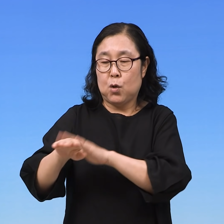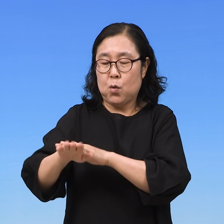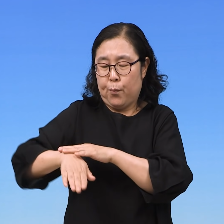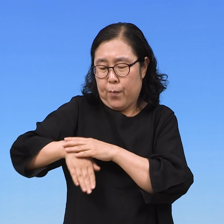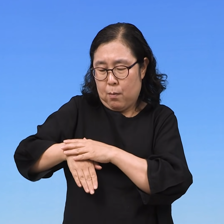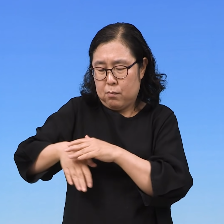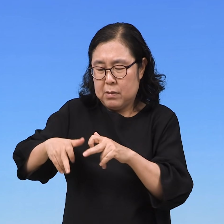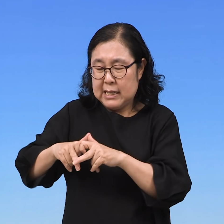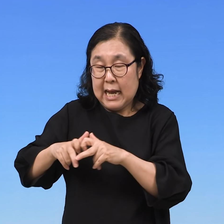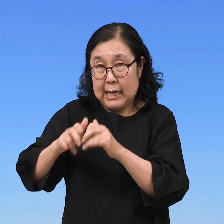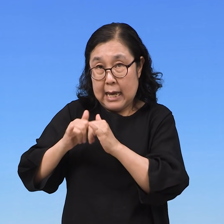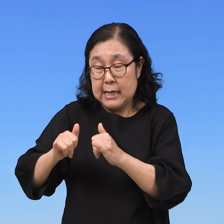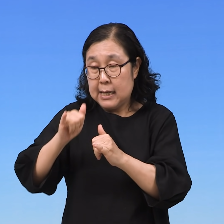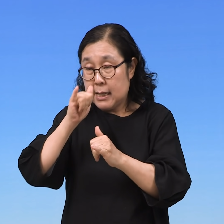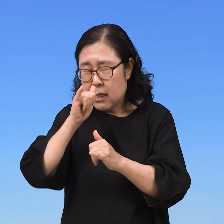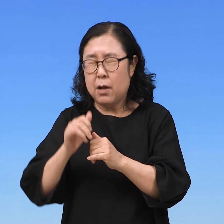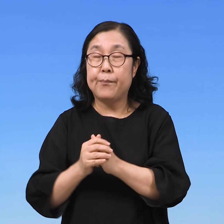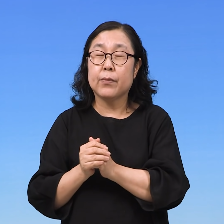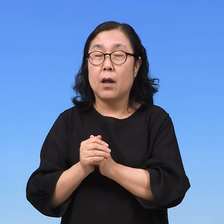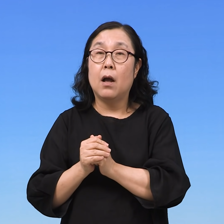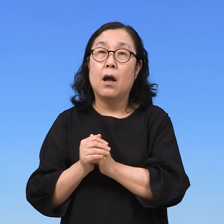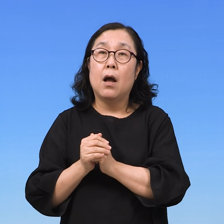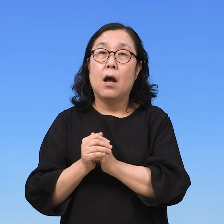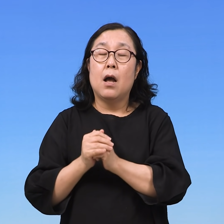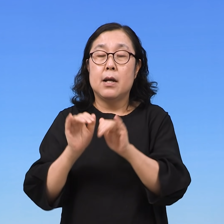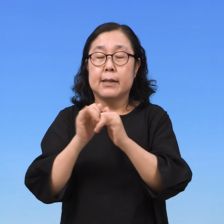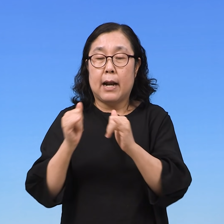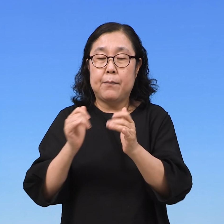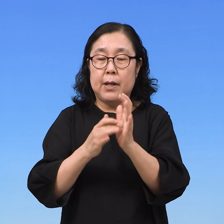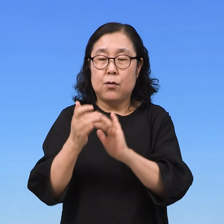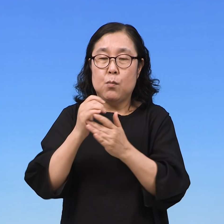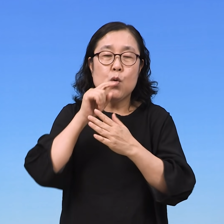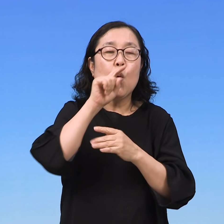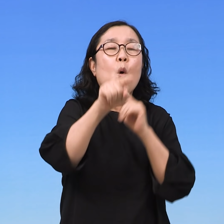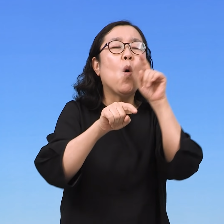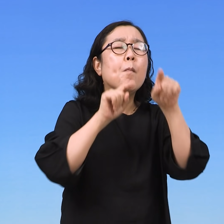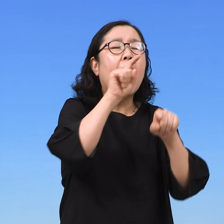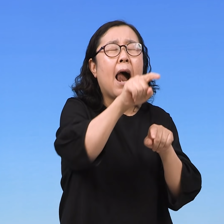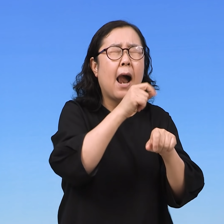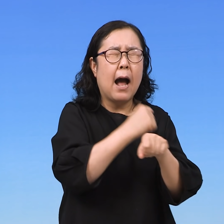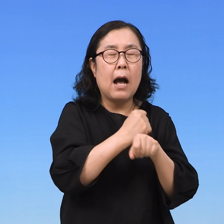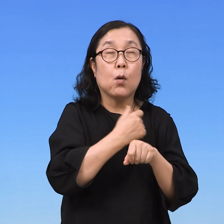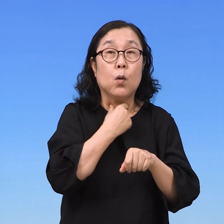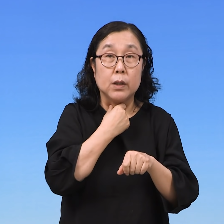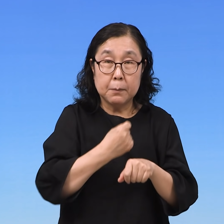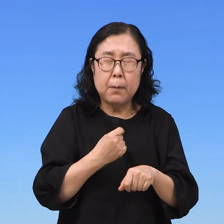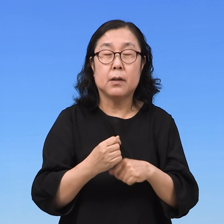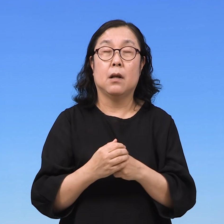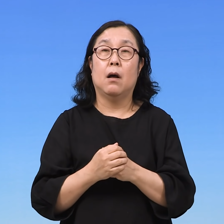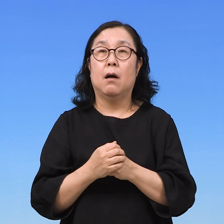손 마른 사람이 거기 있는지라. 그 다음 보세요. 사람들이 예수를 고발하려